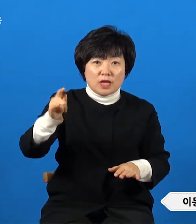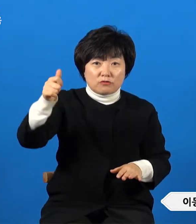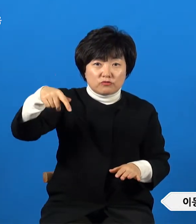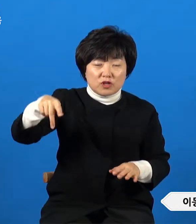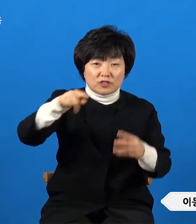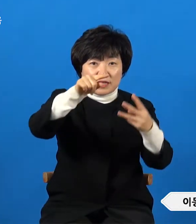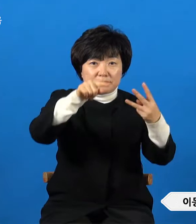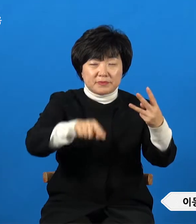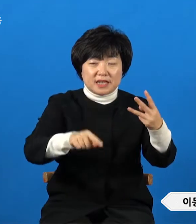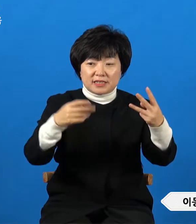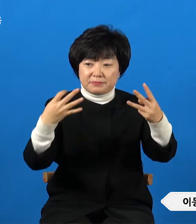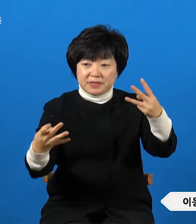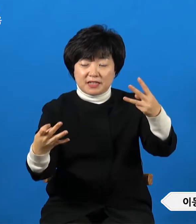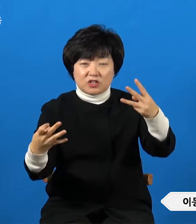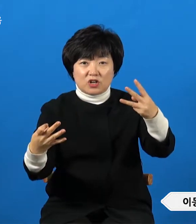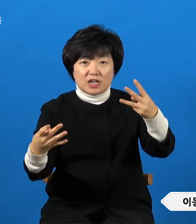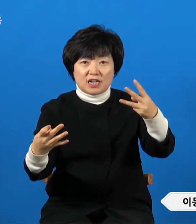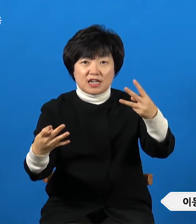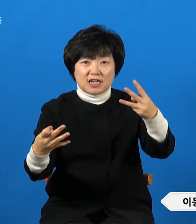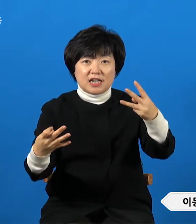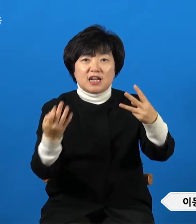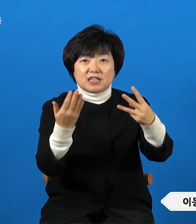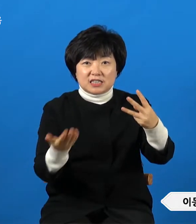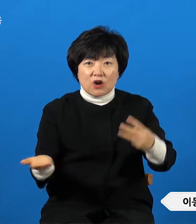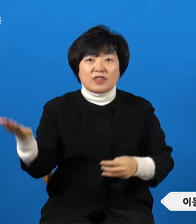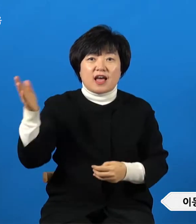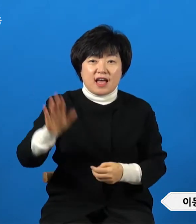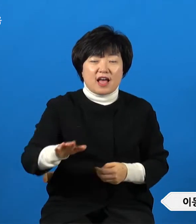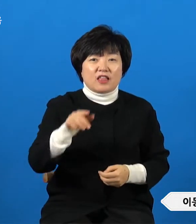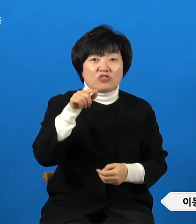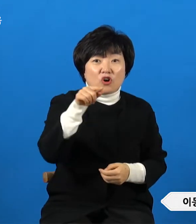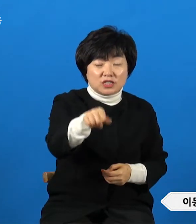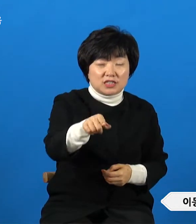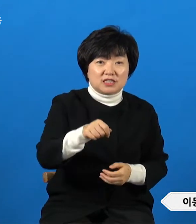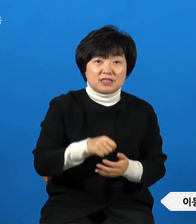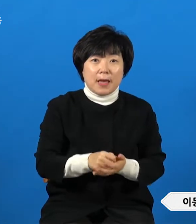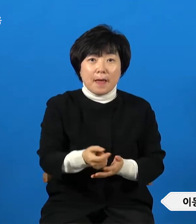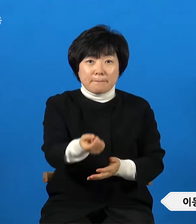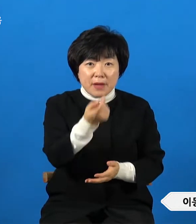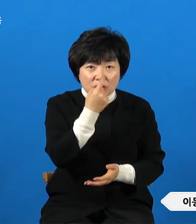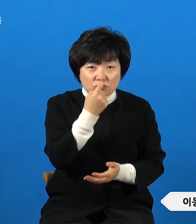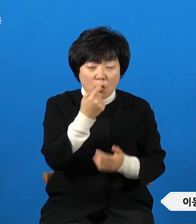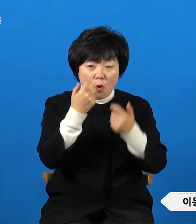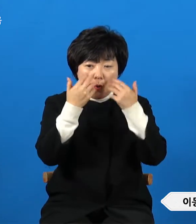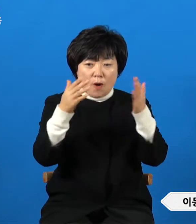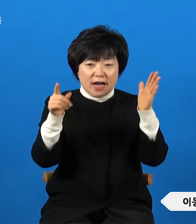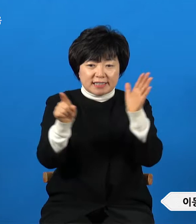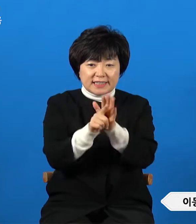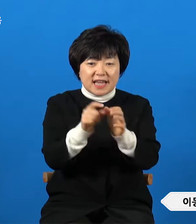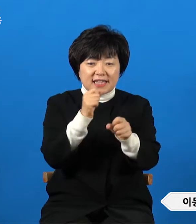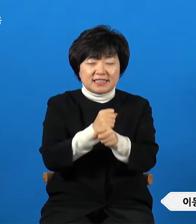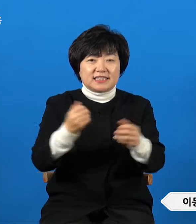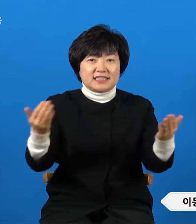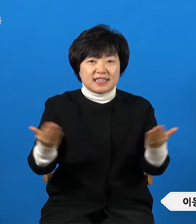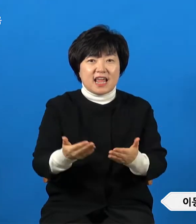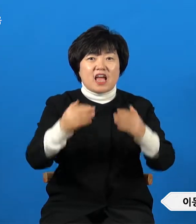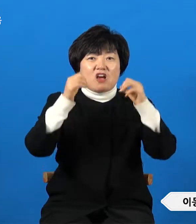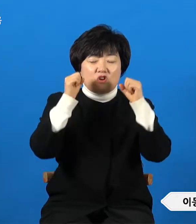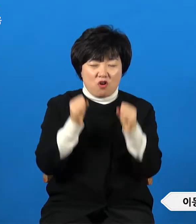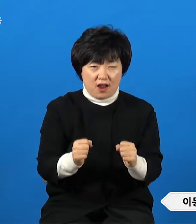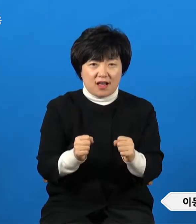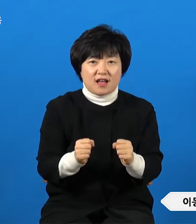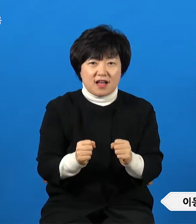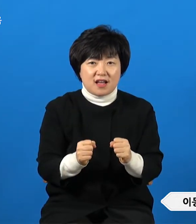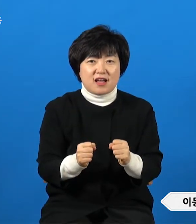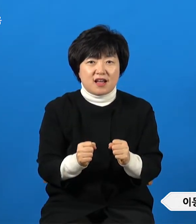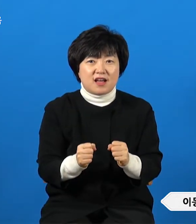이렇게 말합니다. 다 같이. 그러나 너는 배우고 확신한 일에 뭐하라고요? 거하라.